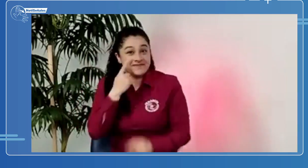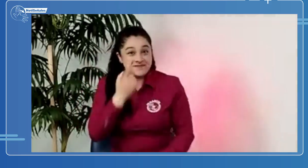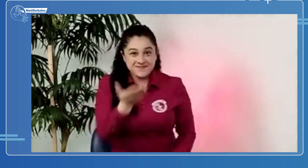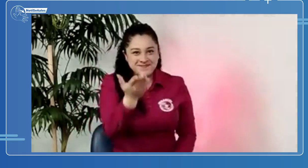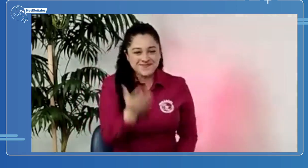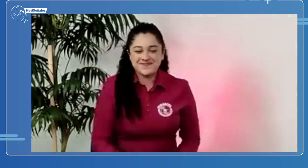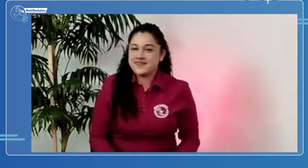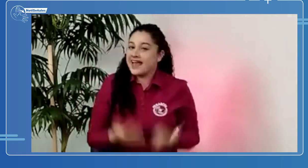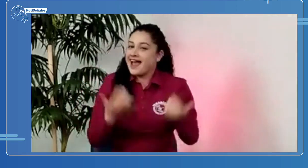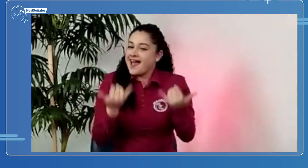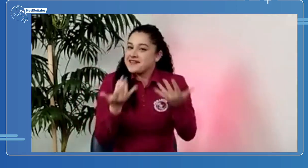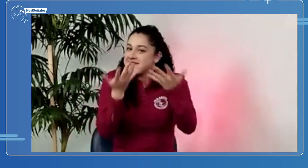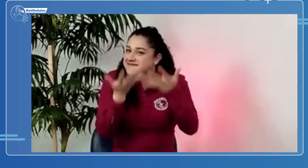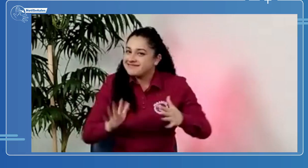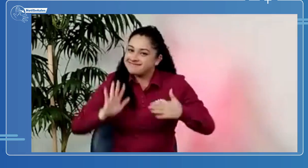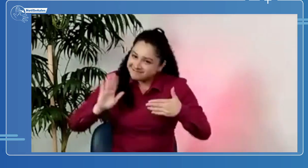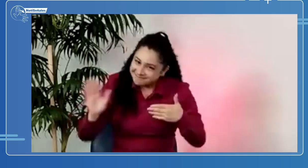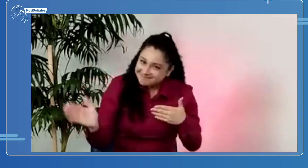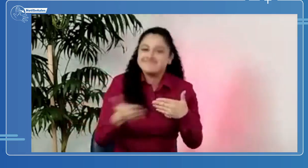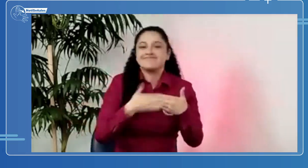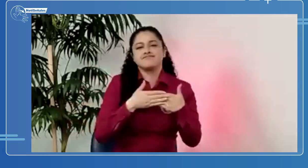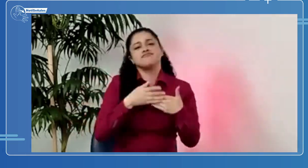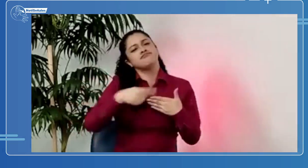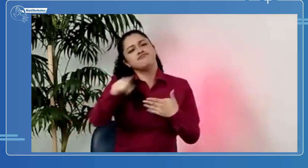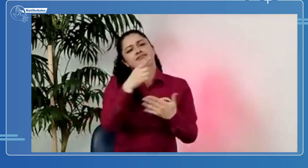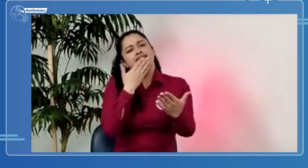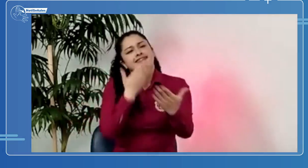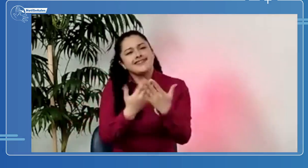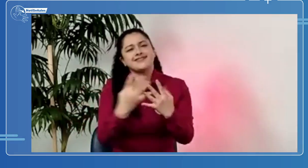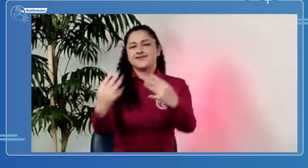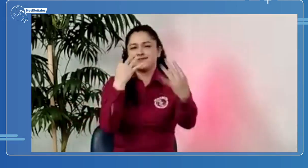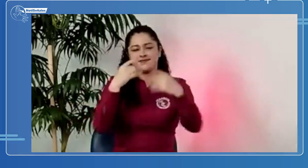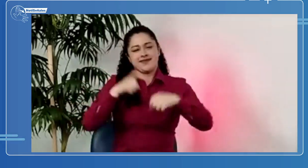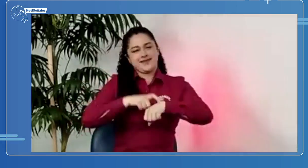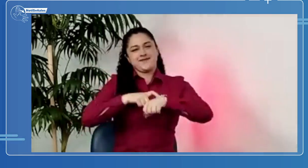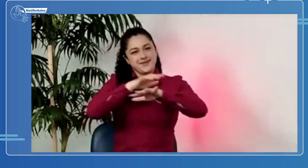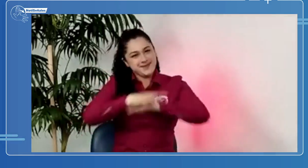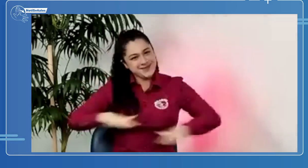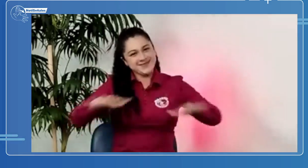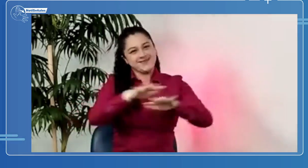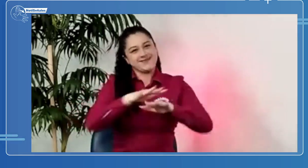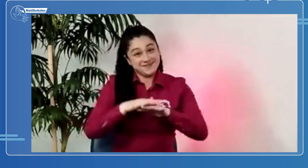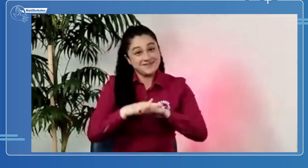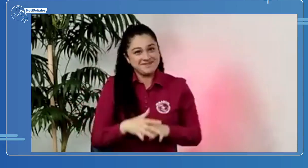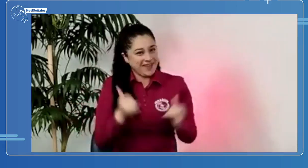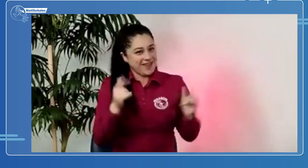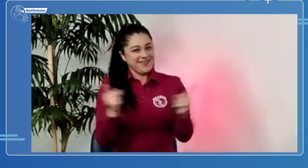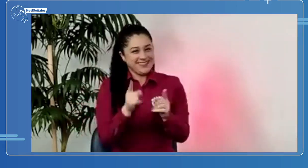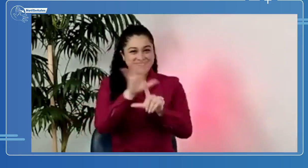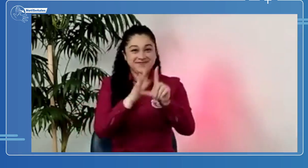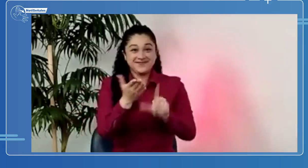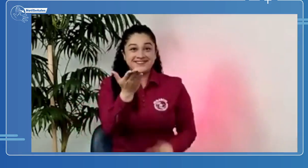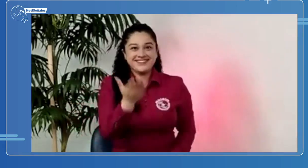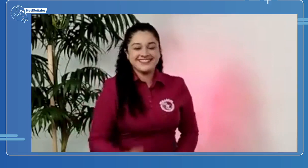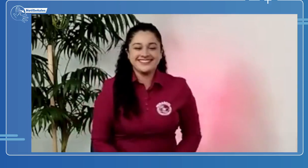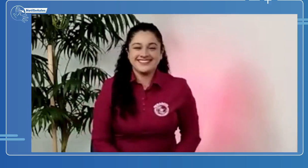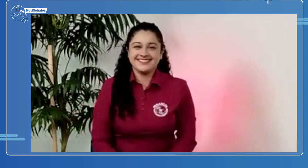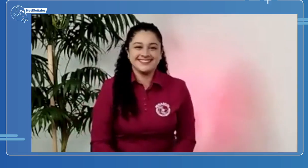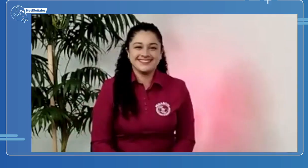de la federación. Acá hay un breve video de lo que les estoy hablando. Ya finalizamos. Gracias por estar en este espacio. Los dejo con